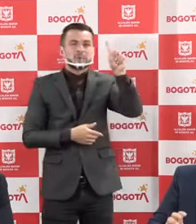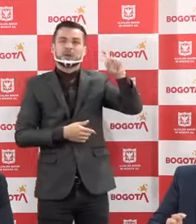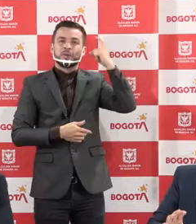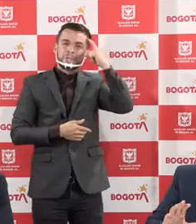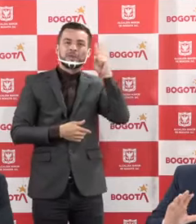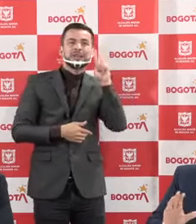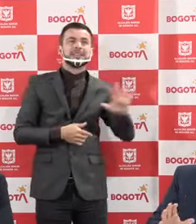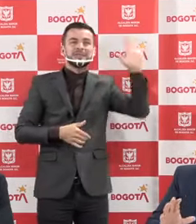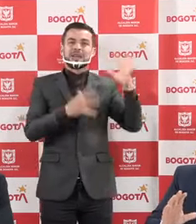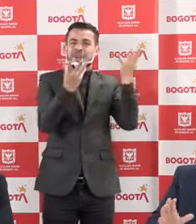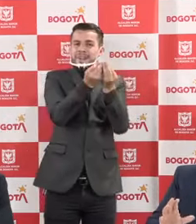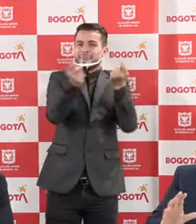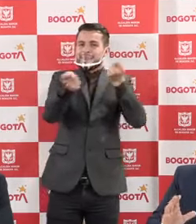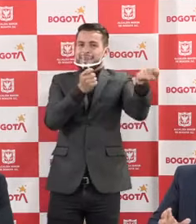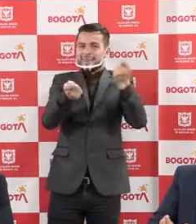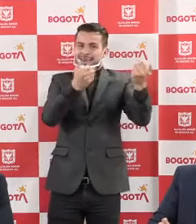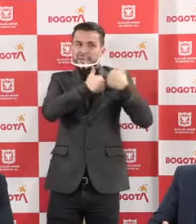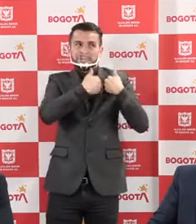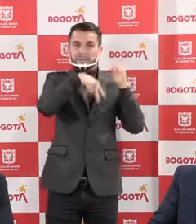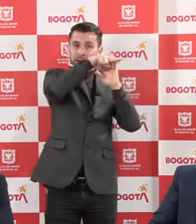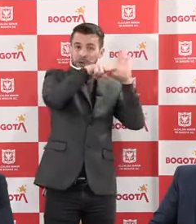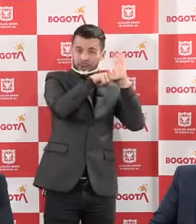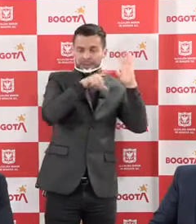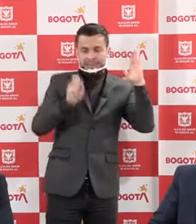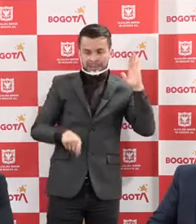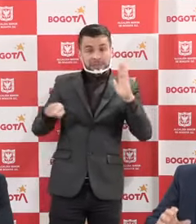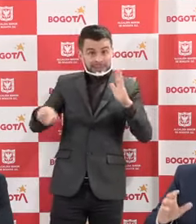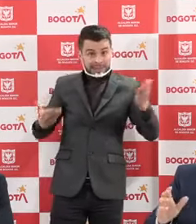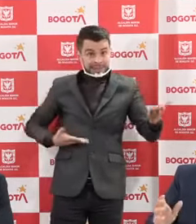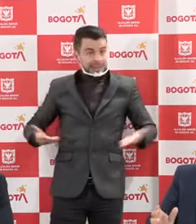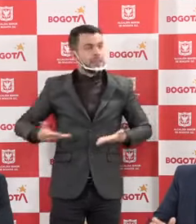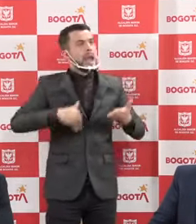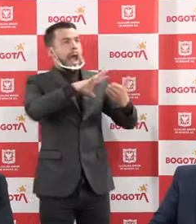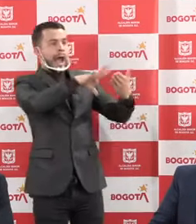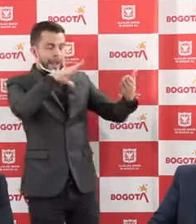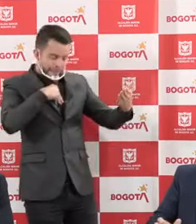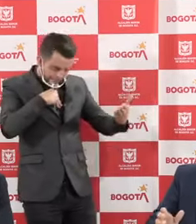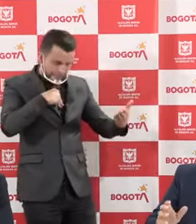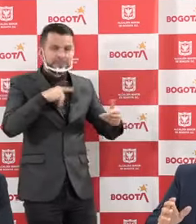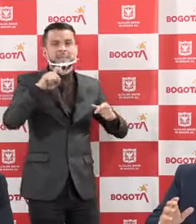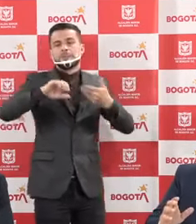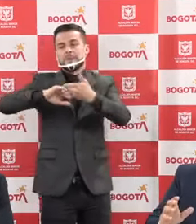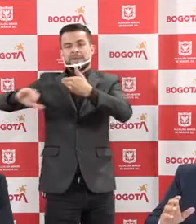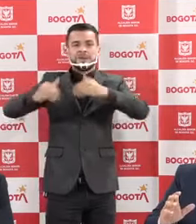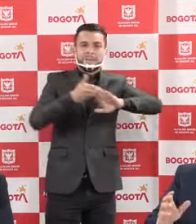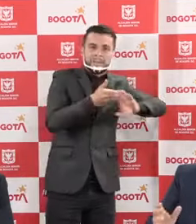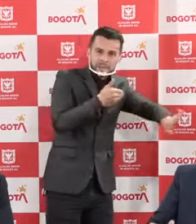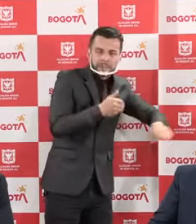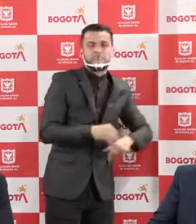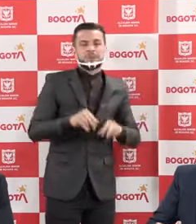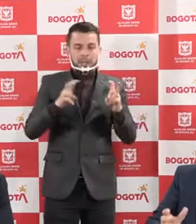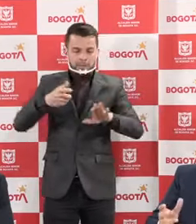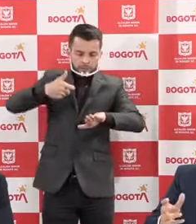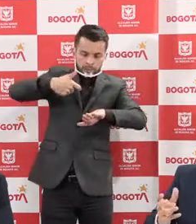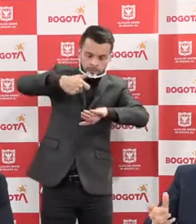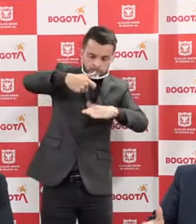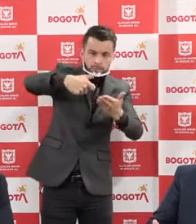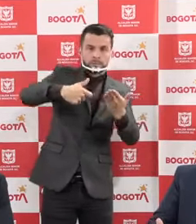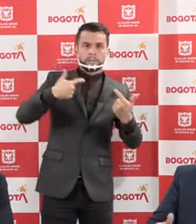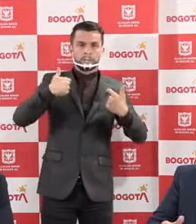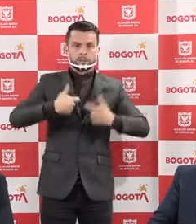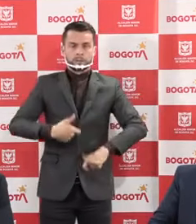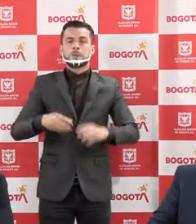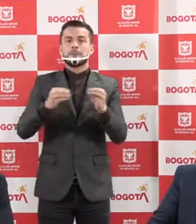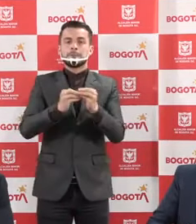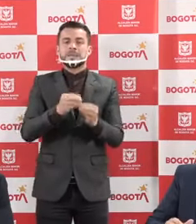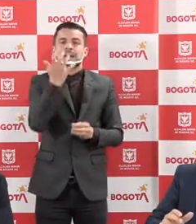gobierno nacional para todo tema de distribución de alimentos donde el distanciamiento los cuidados con la que debe tener la